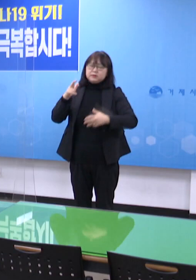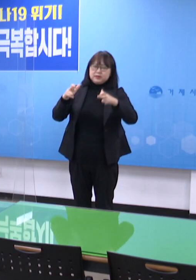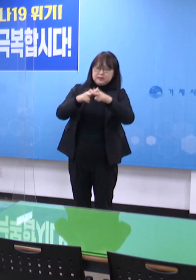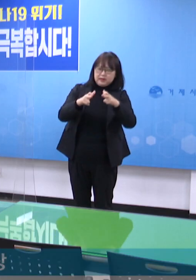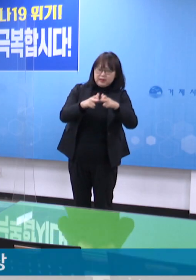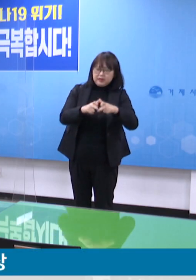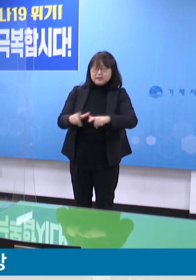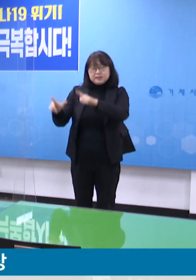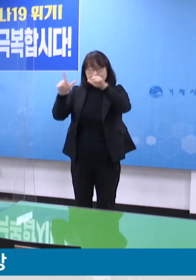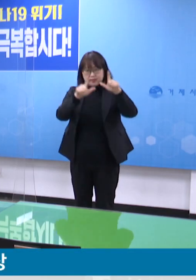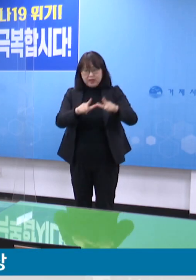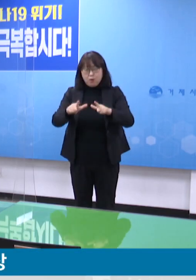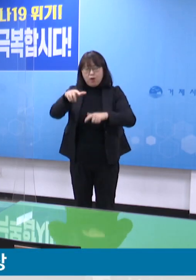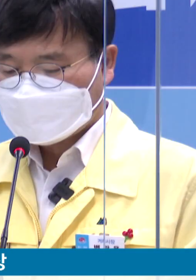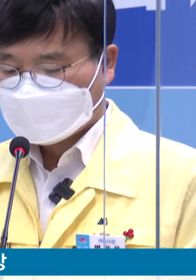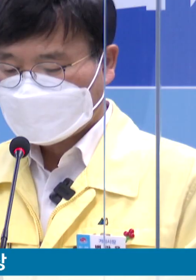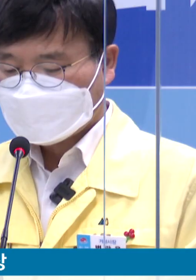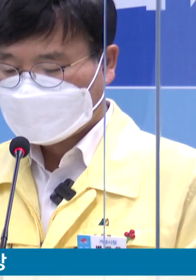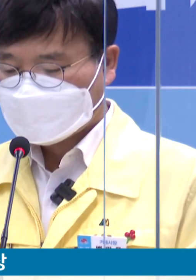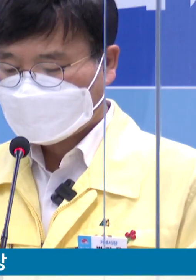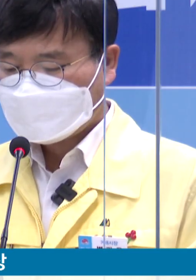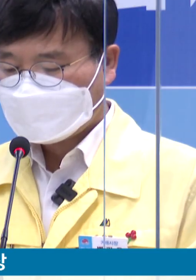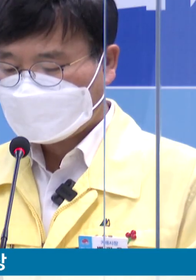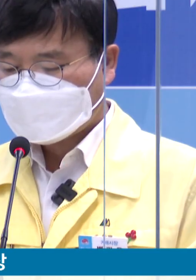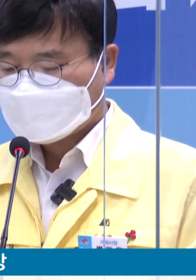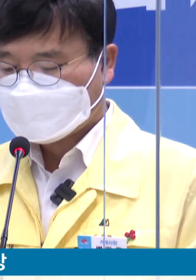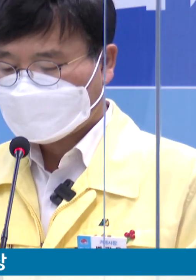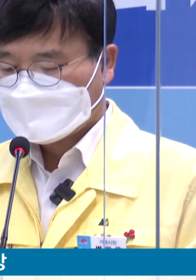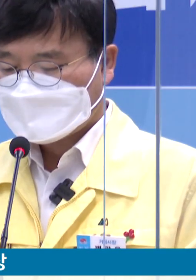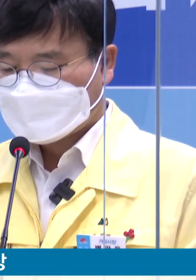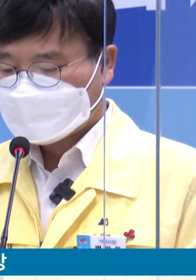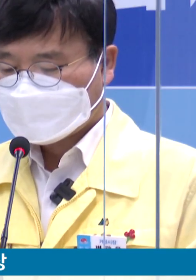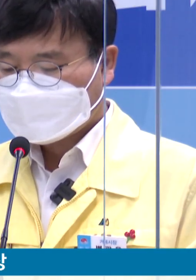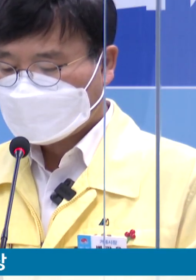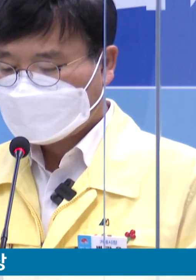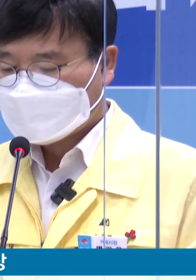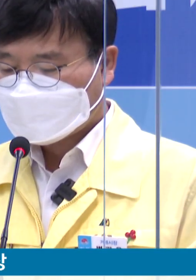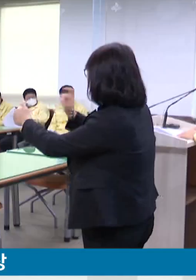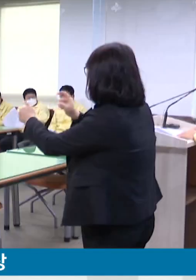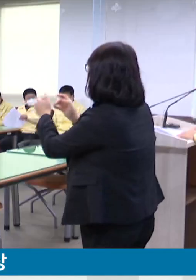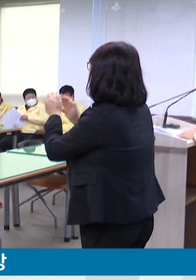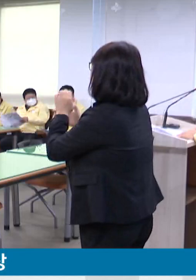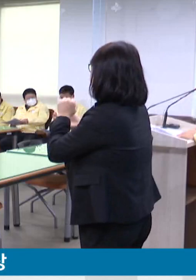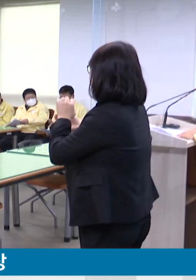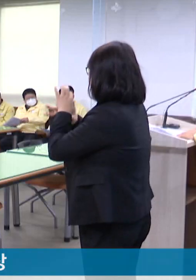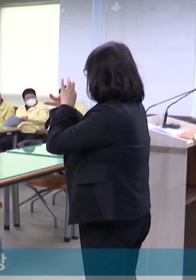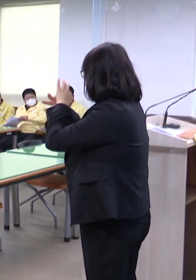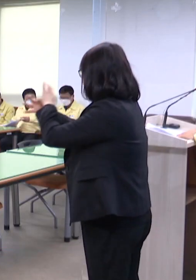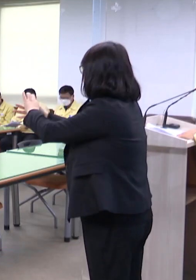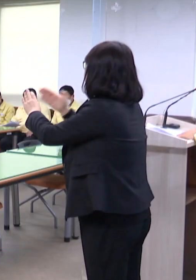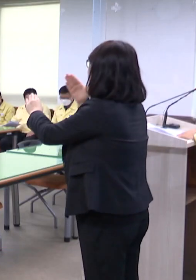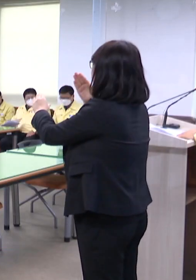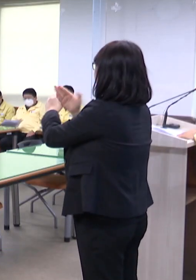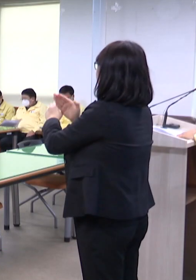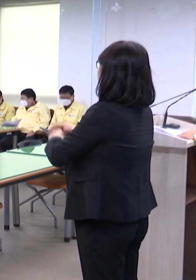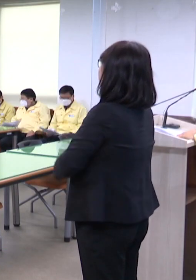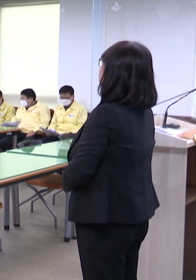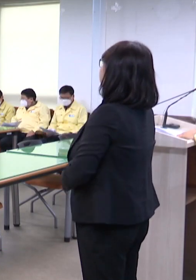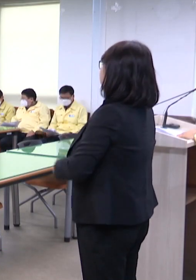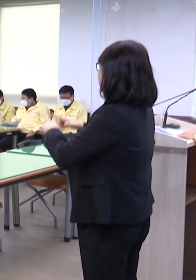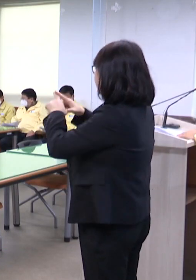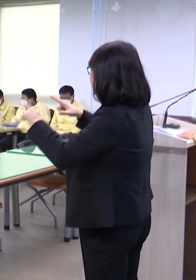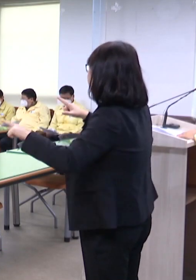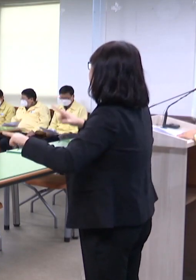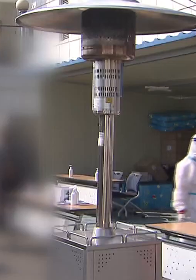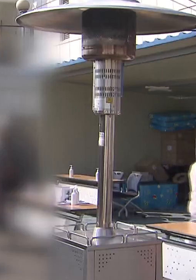10일 동안 사회적 거리 두기를 2단계로 격상 했습니다 또 오퍼 와 가까운 대우조선해양이 도 3일동안 폐쇄를